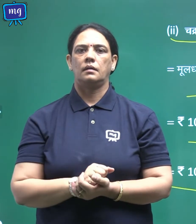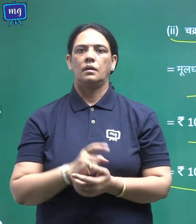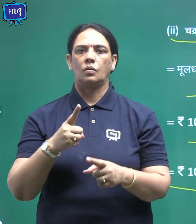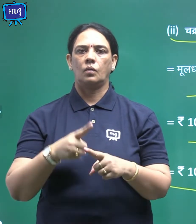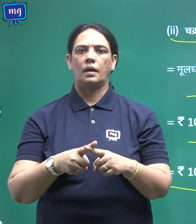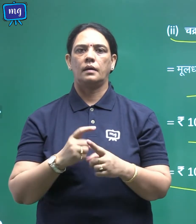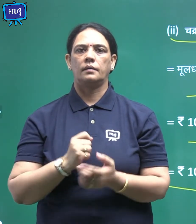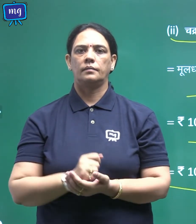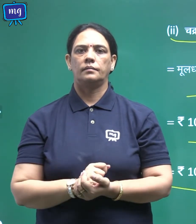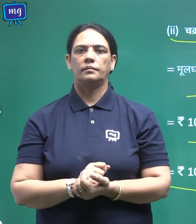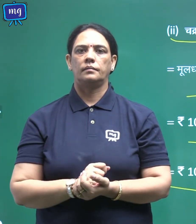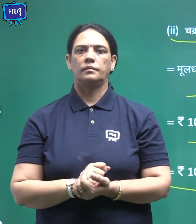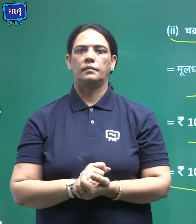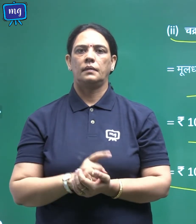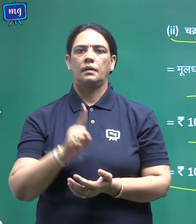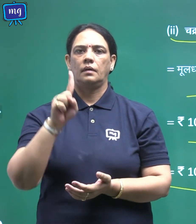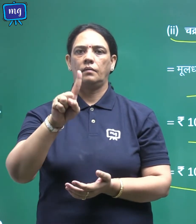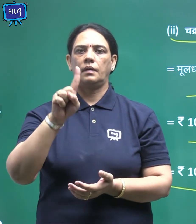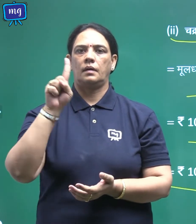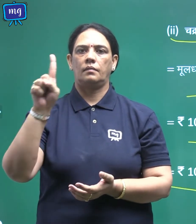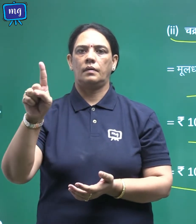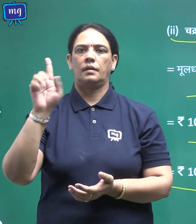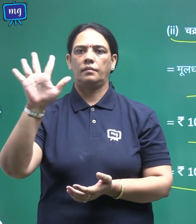गुणा 115